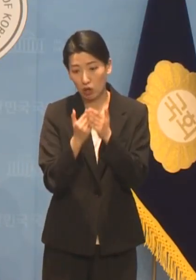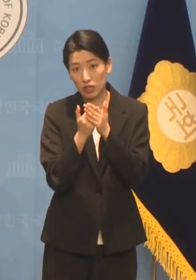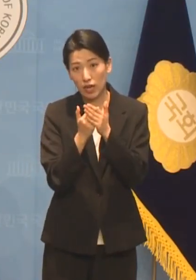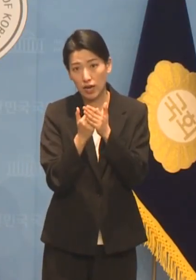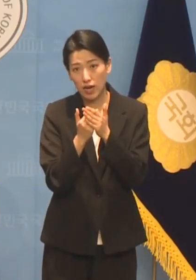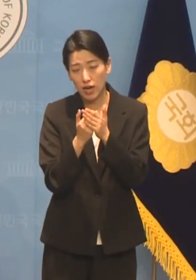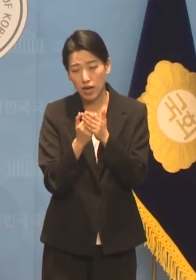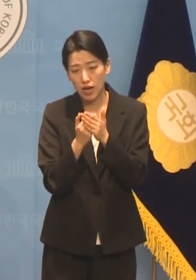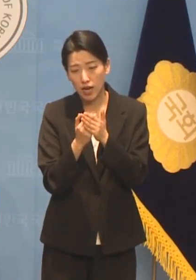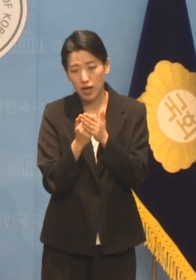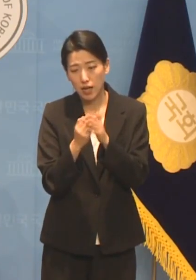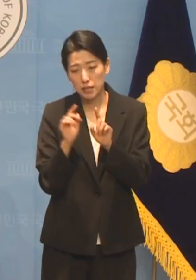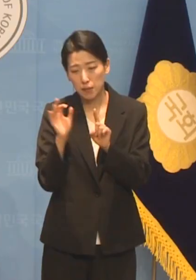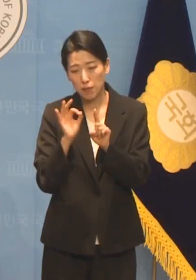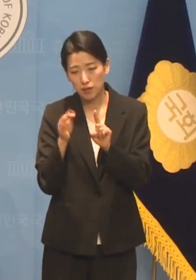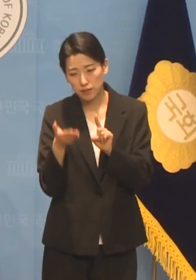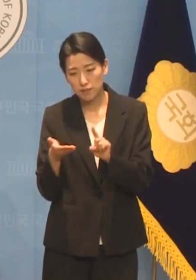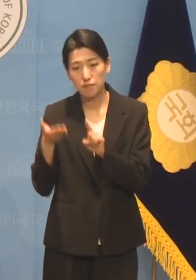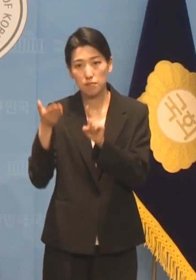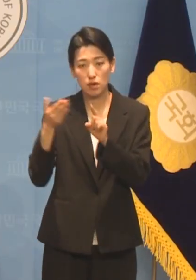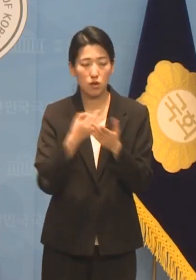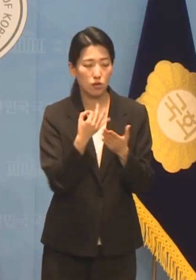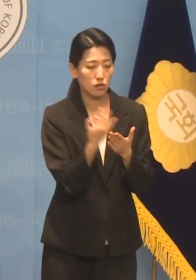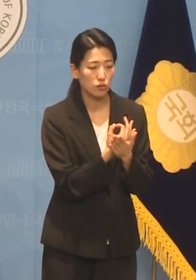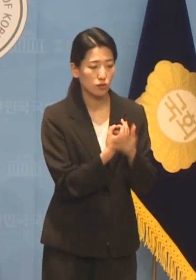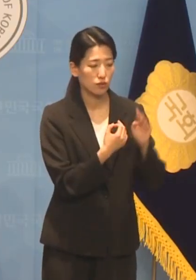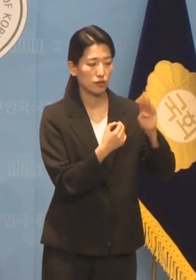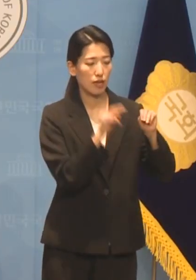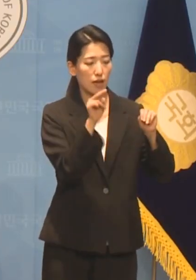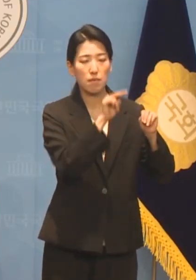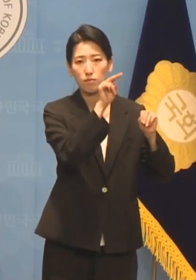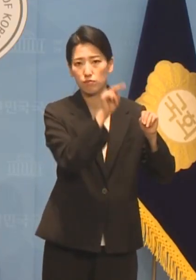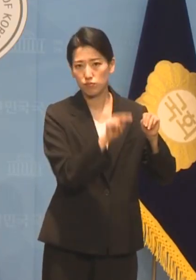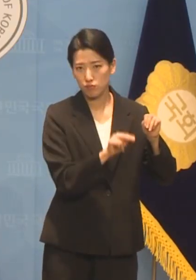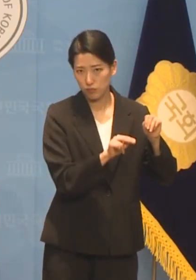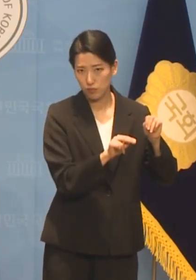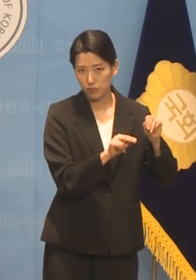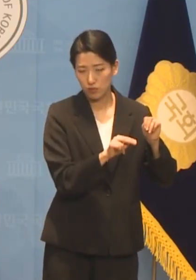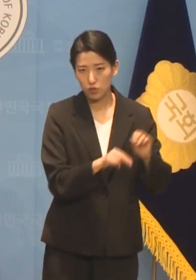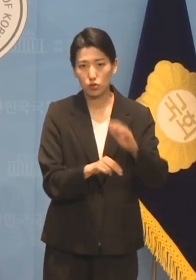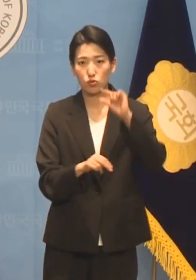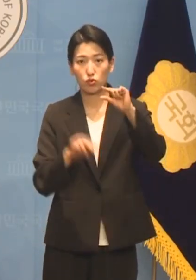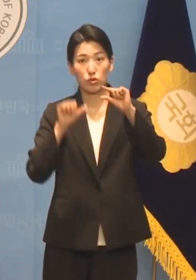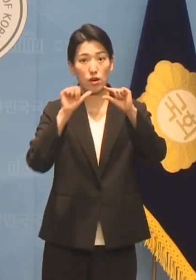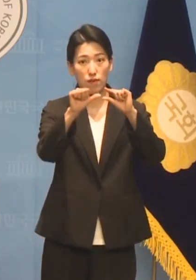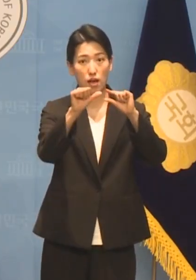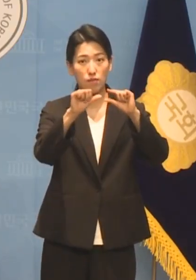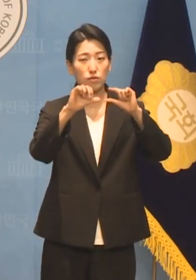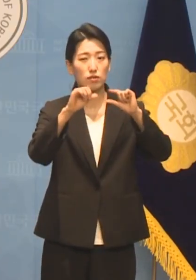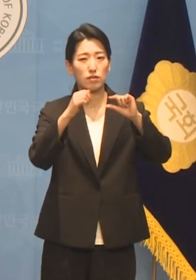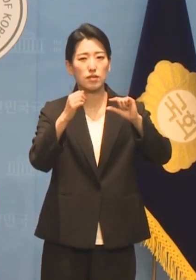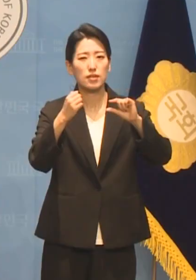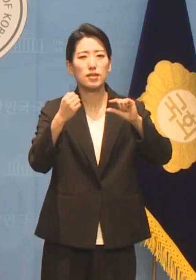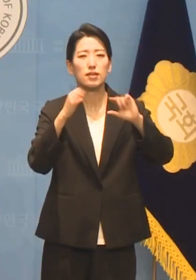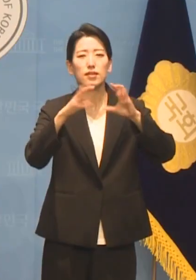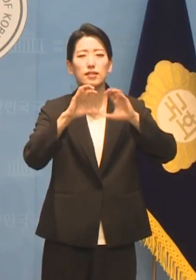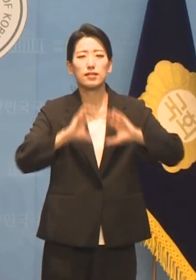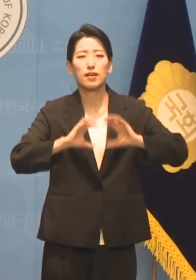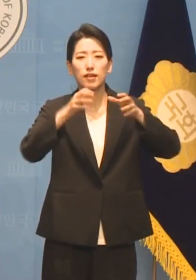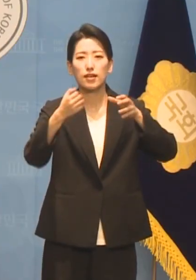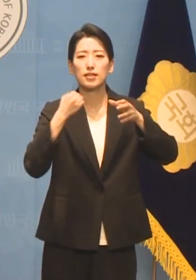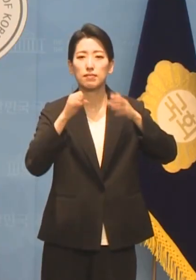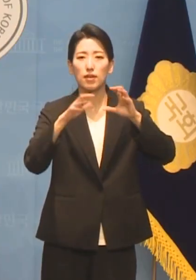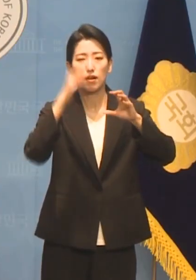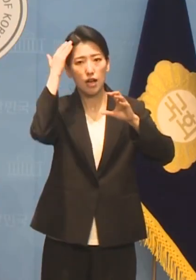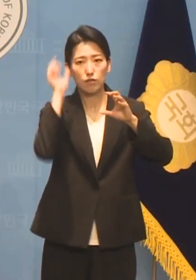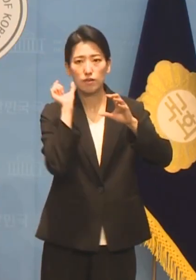업, 그리고 소득 4만 불 달성, G5 강국 진입, 구체적인